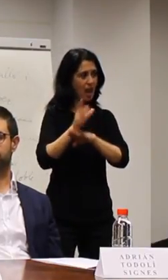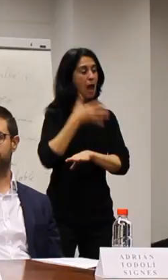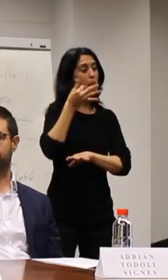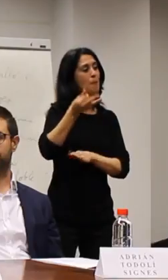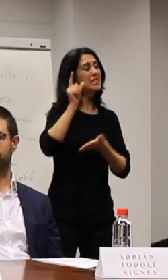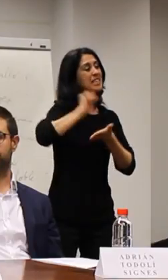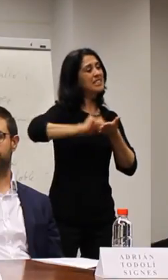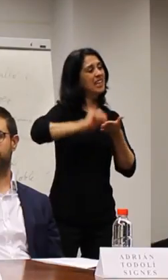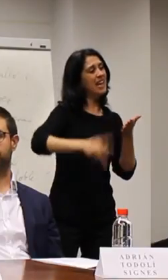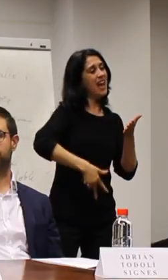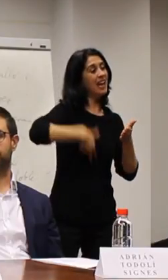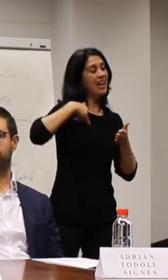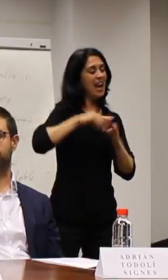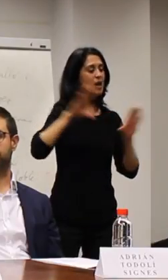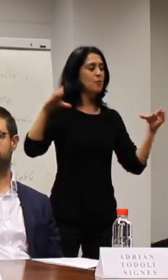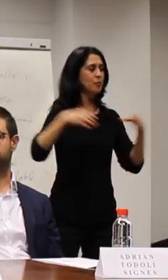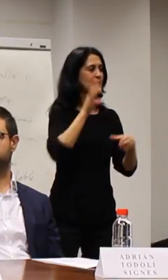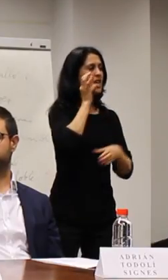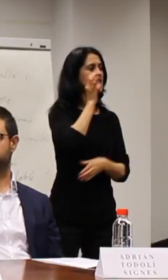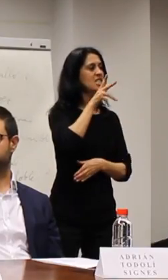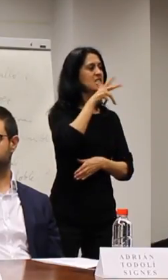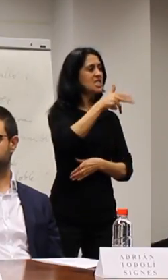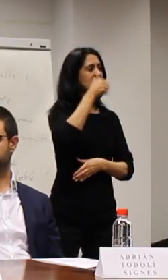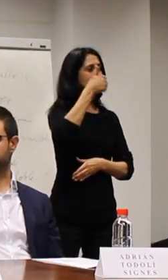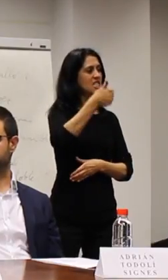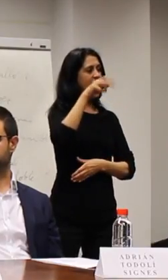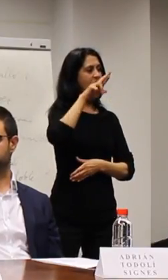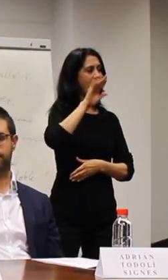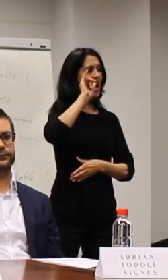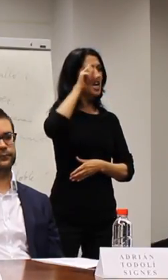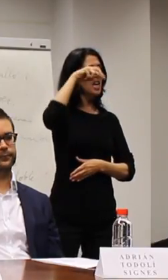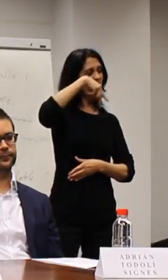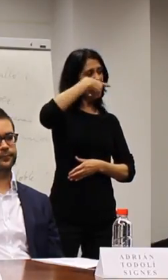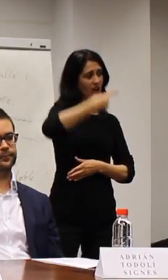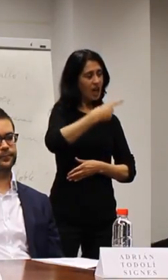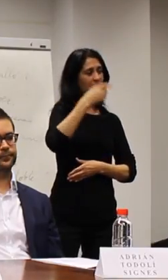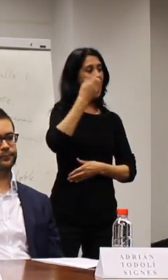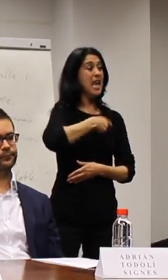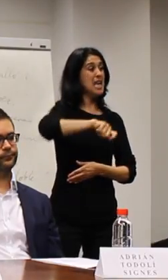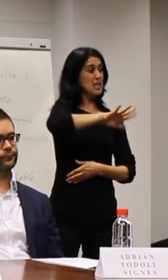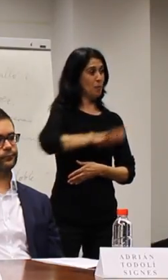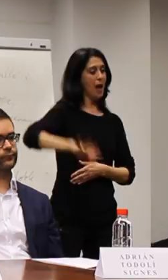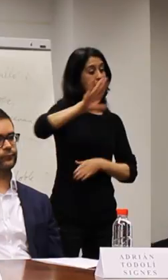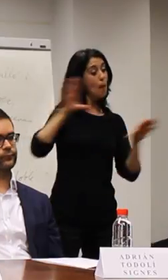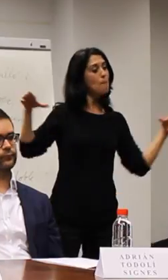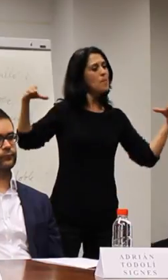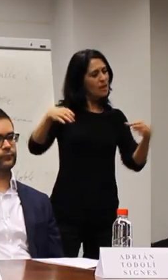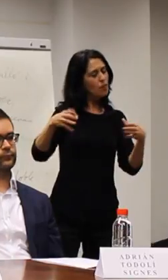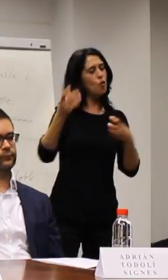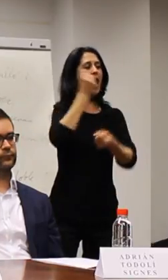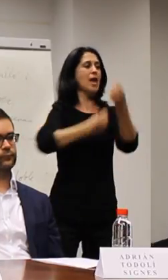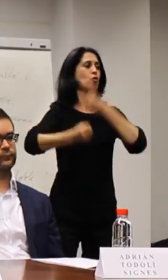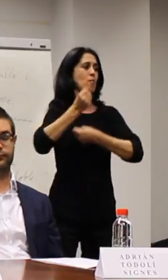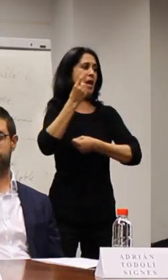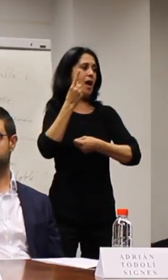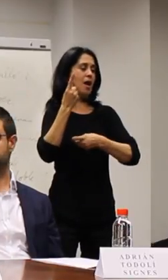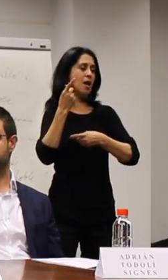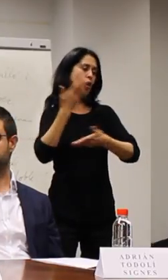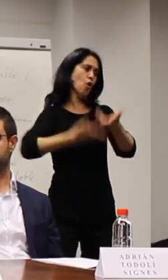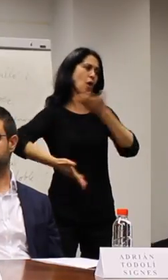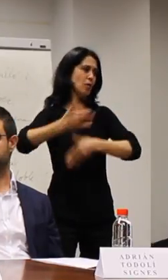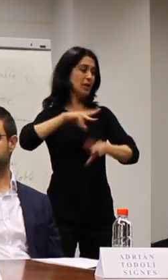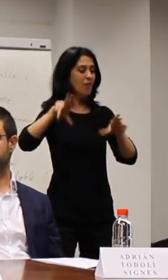Sharing España, el colectivo, como sabéis, de empresas de la economía colaborativa que nace dentro de esa asociación. Es